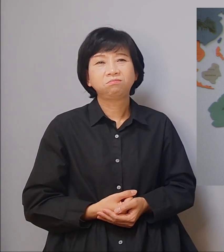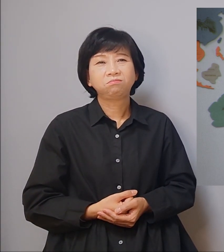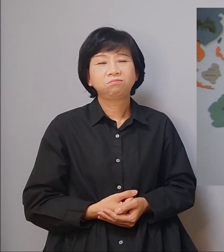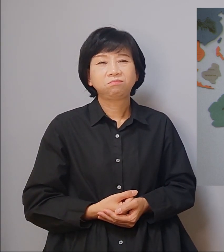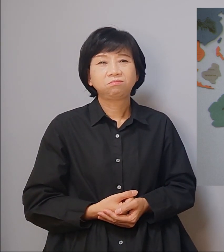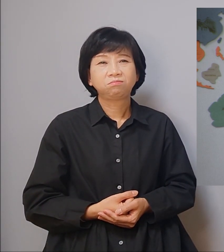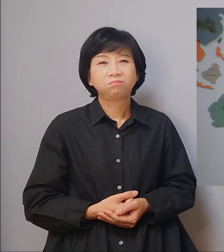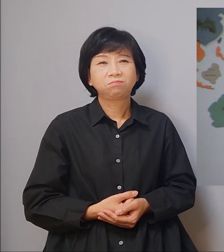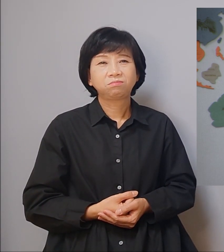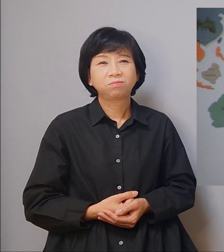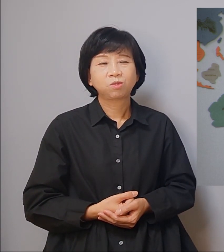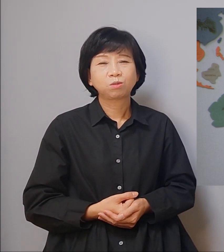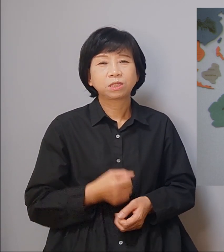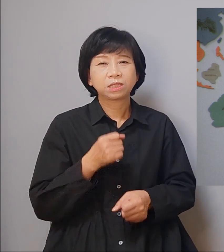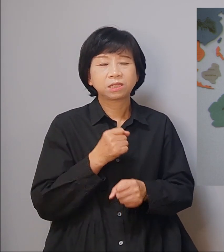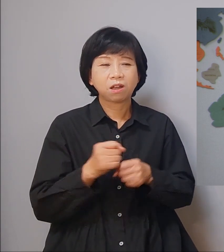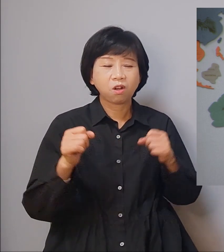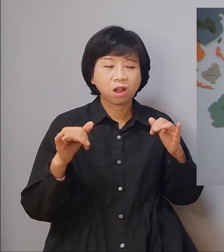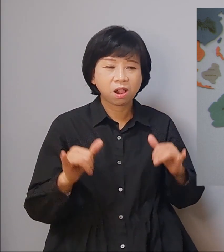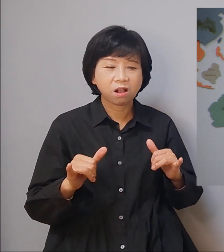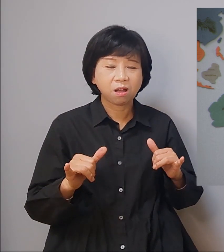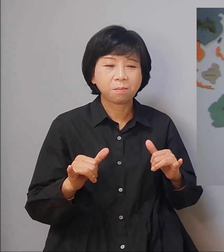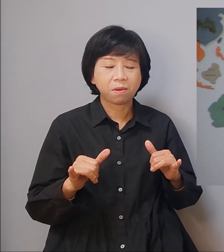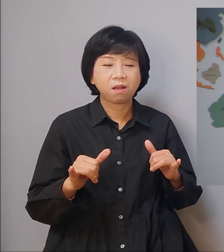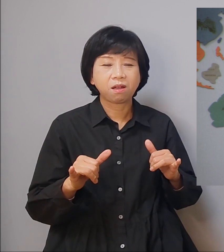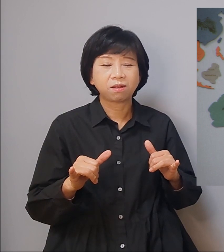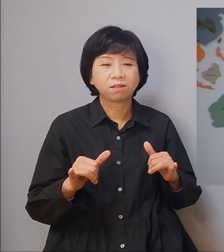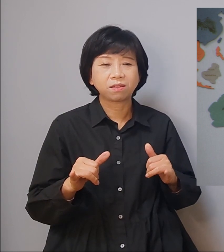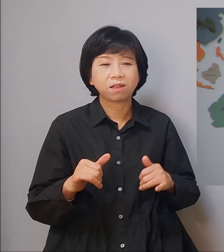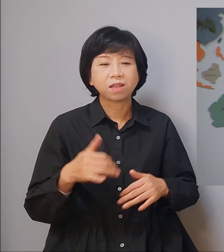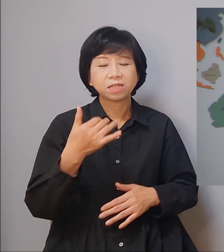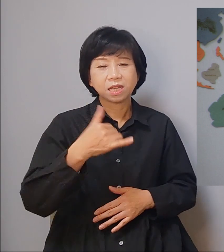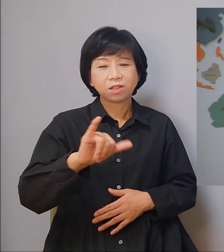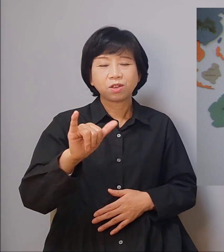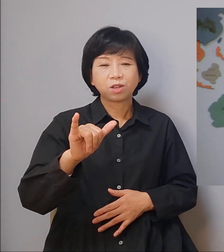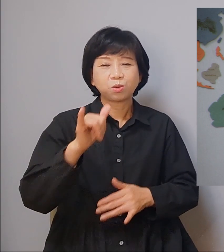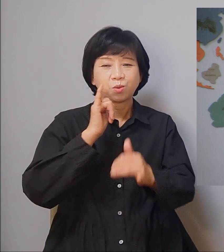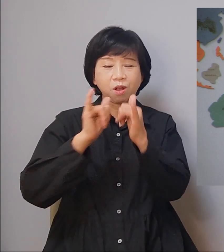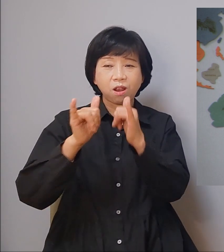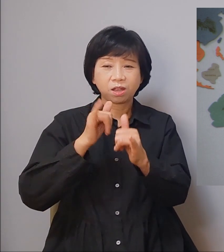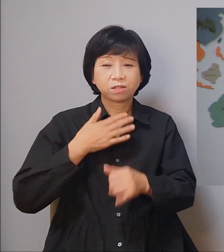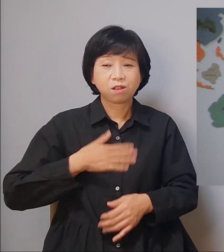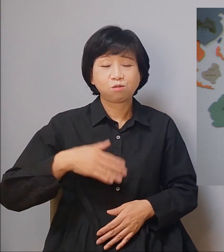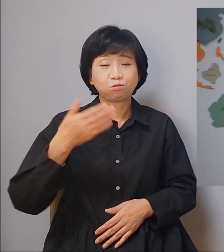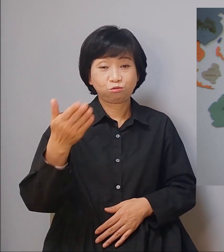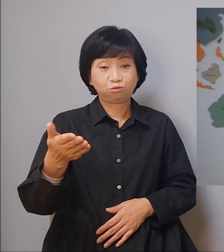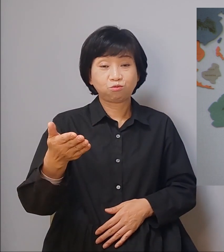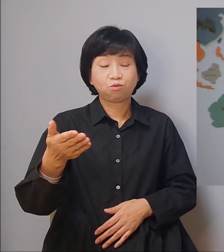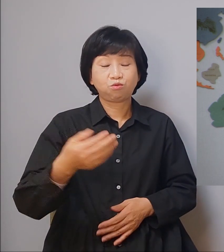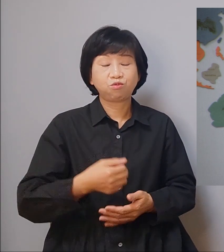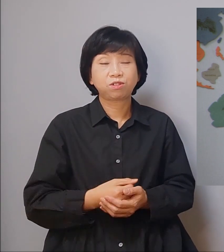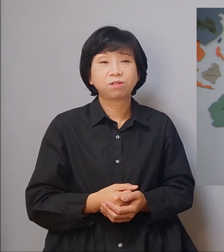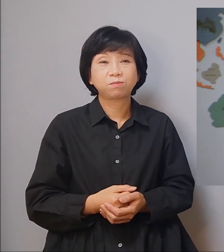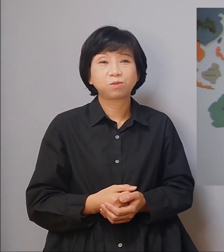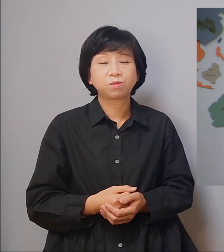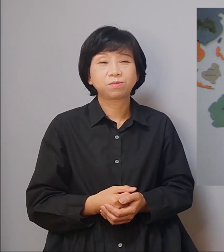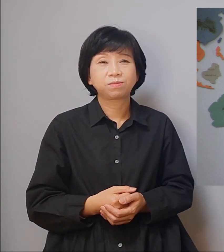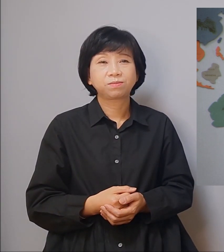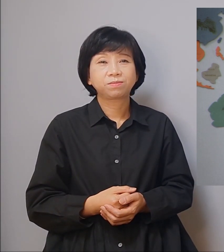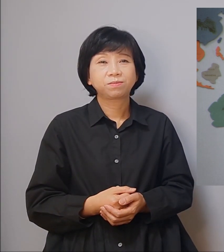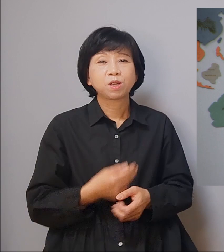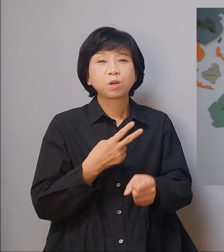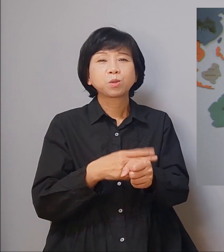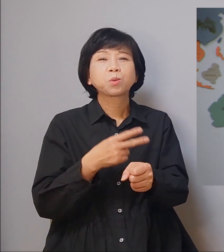조금 당황하실까봐 그래서 연락을 좀 해주시면 좋겠고요. 다음 세대 교사를 좀 모집합니다.